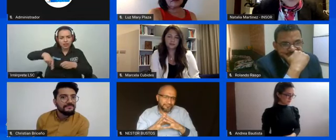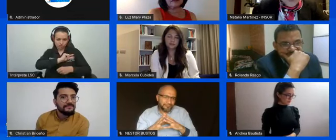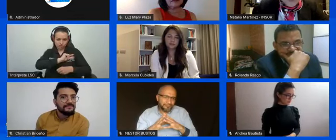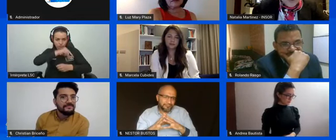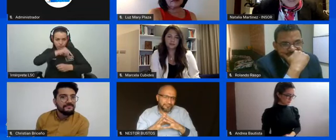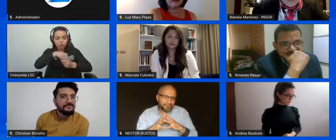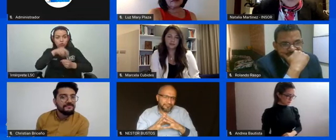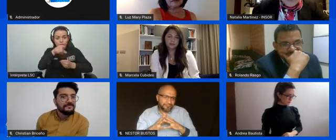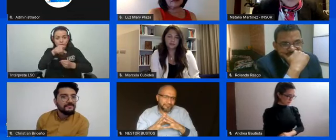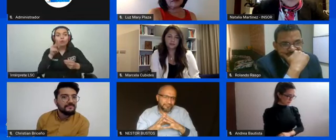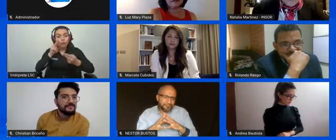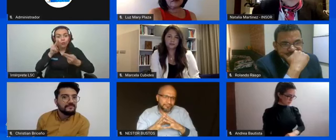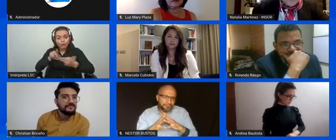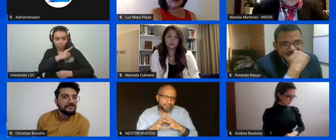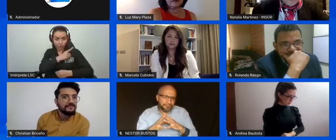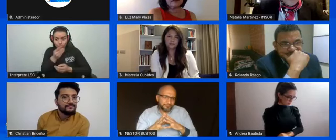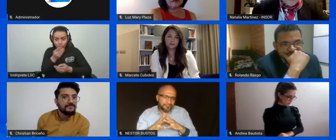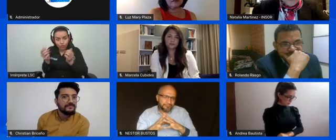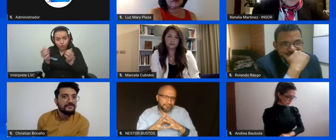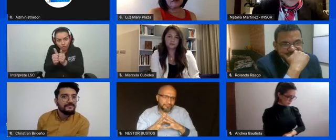¿Estudiaron juntos con Rolando?